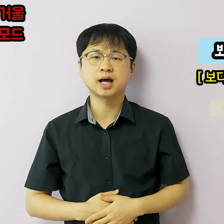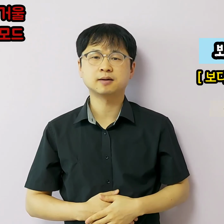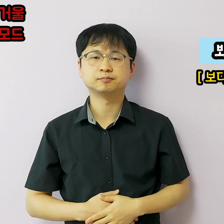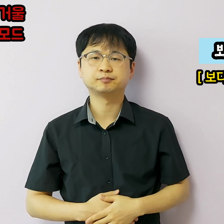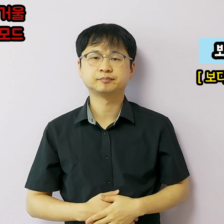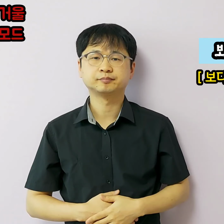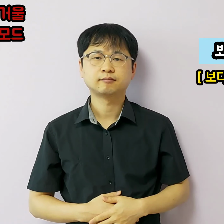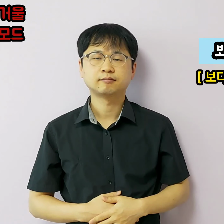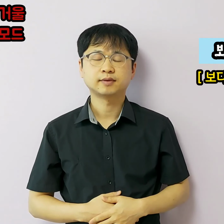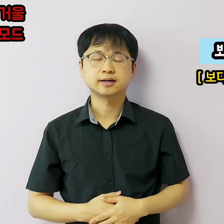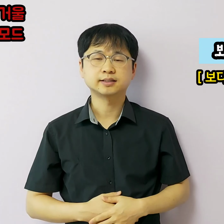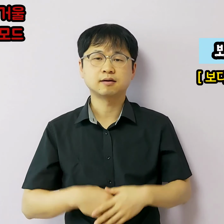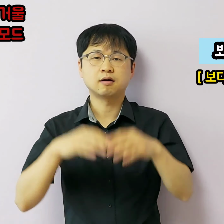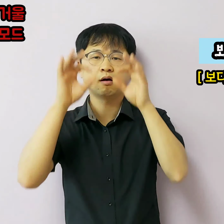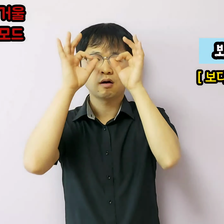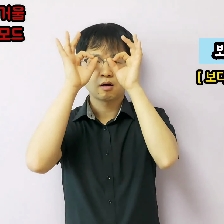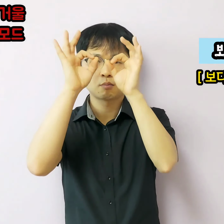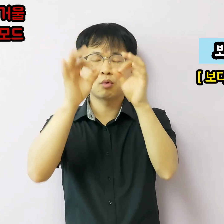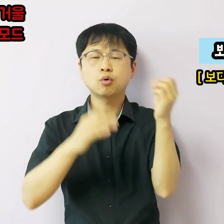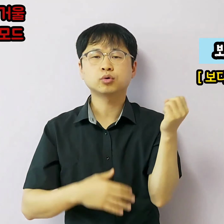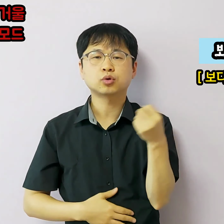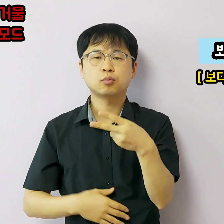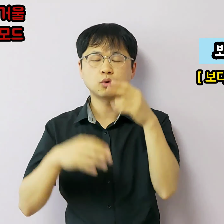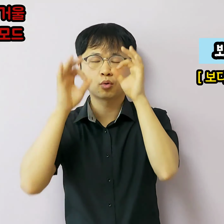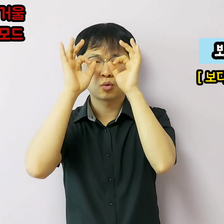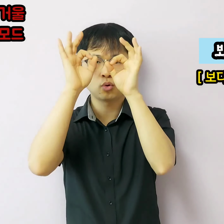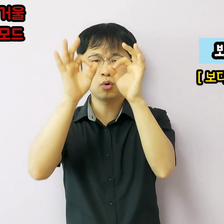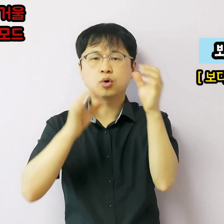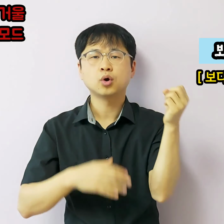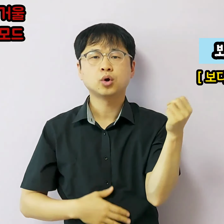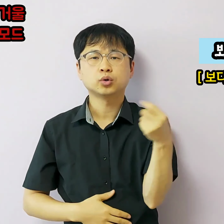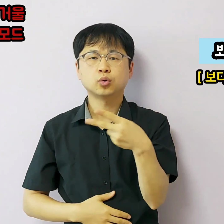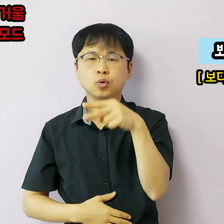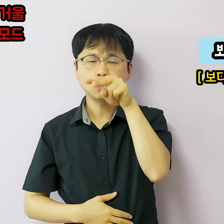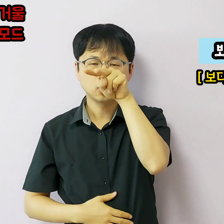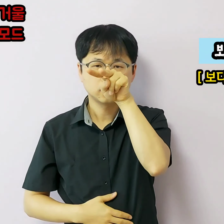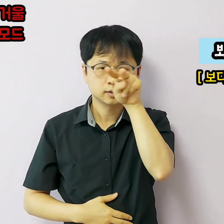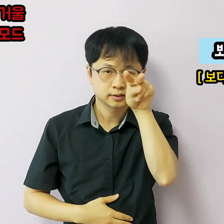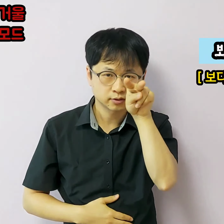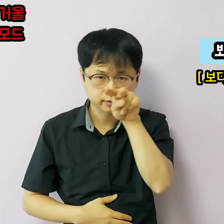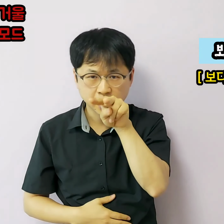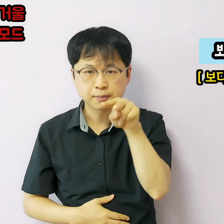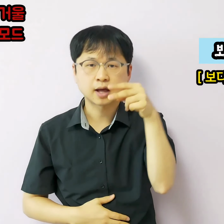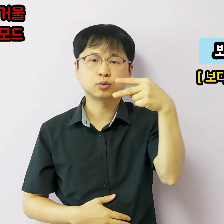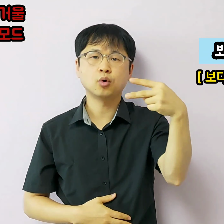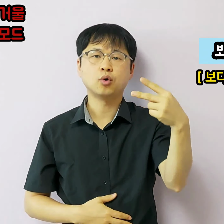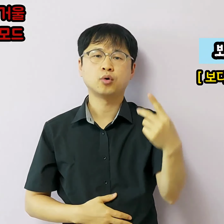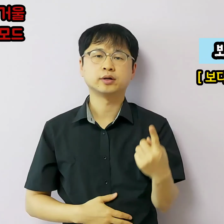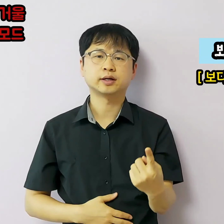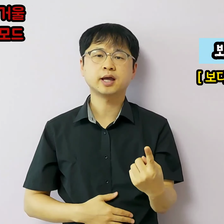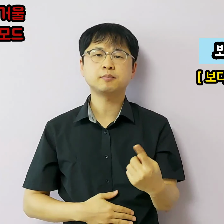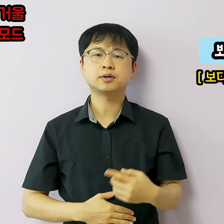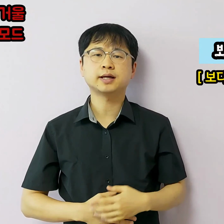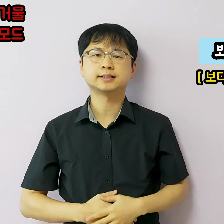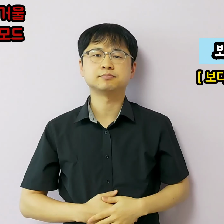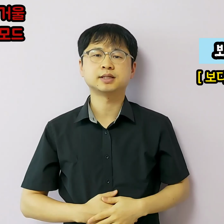바랍니다. 네, 그래서 보고 또 쳐다봐도 이렇게